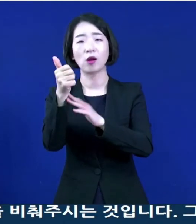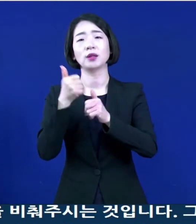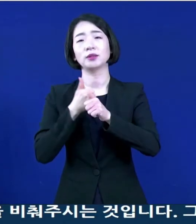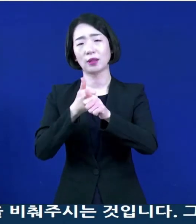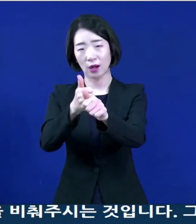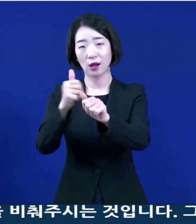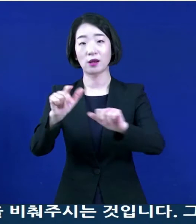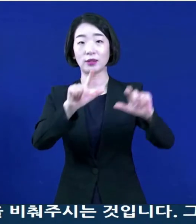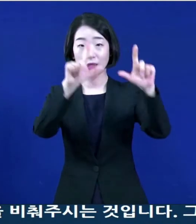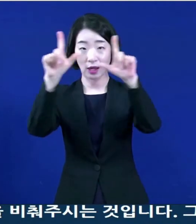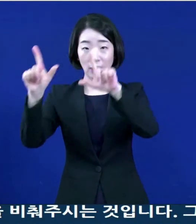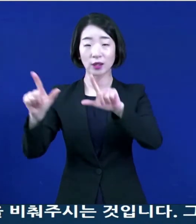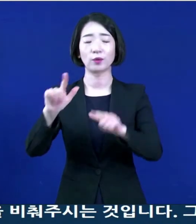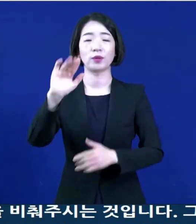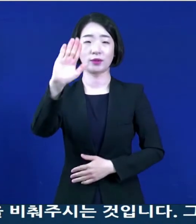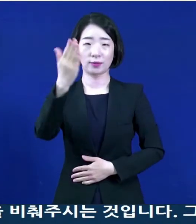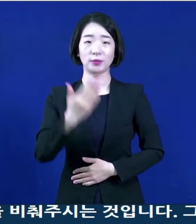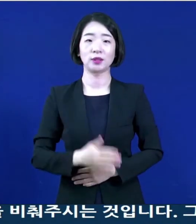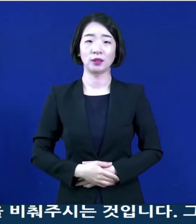사람들이죠.